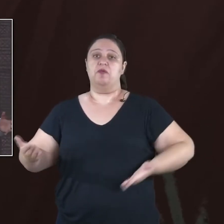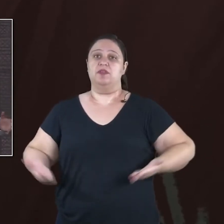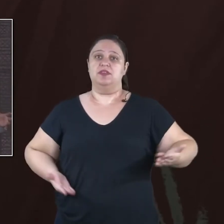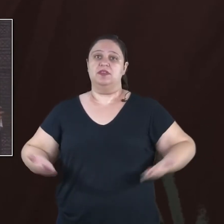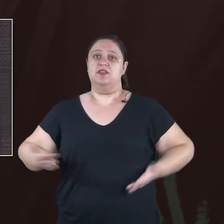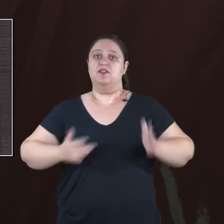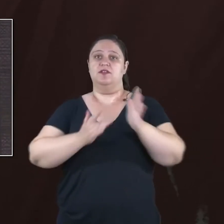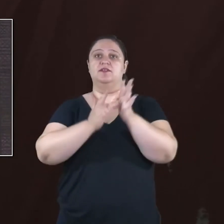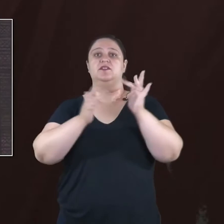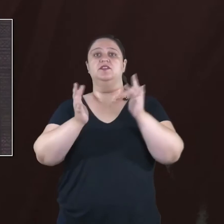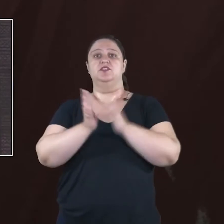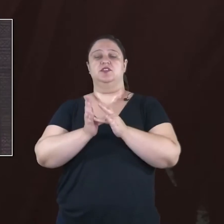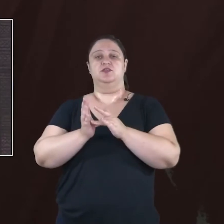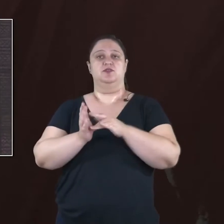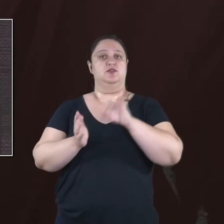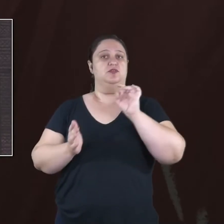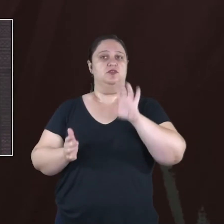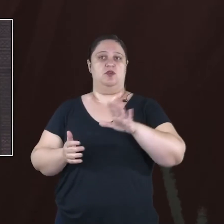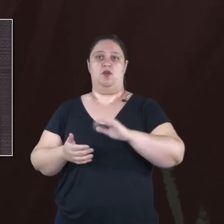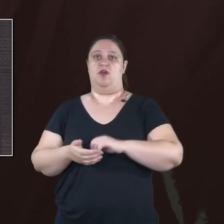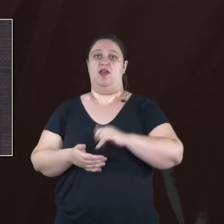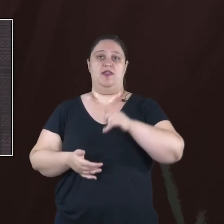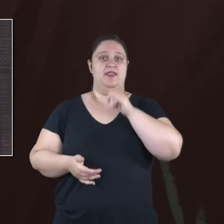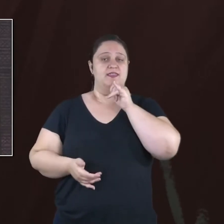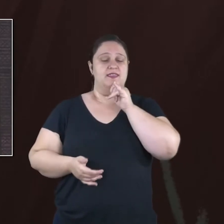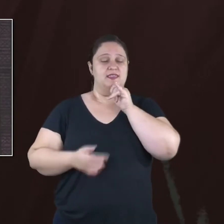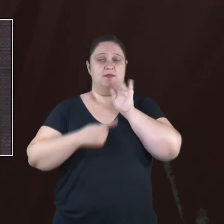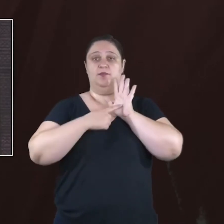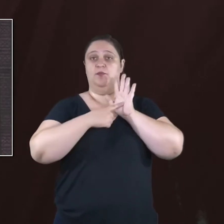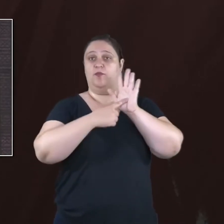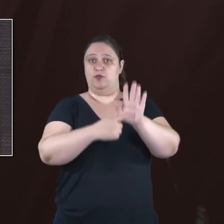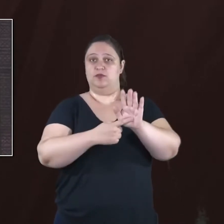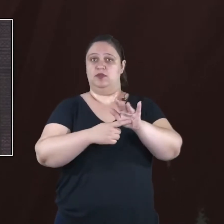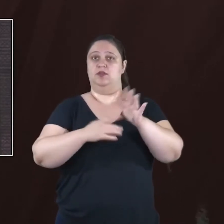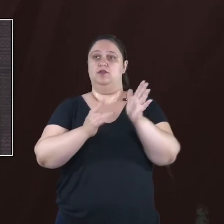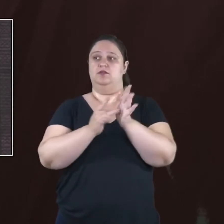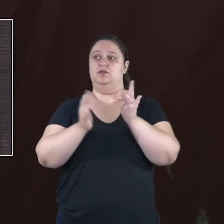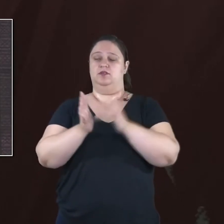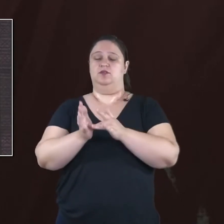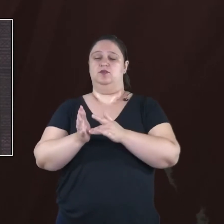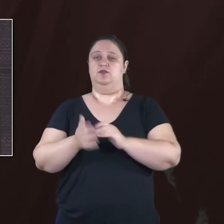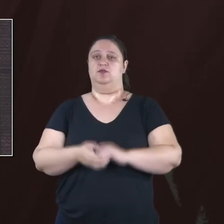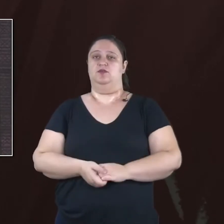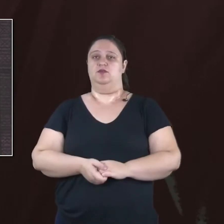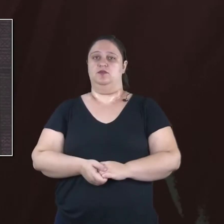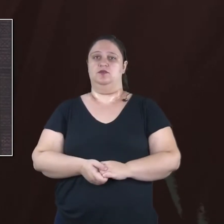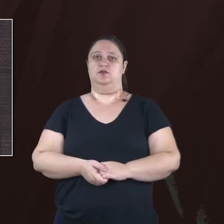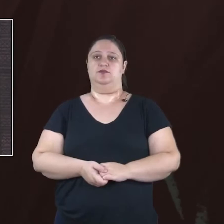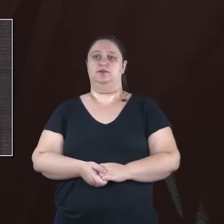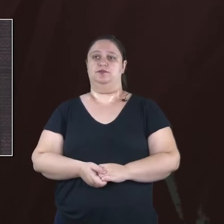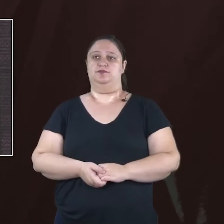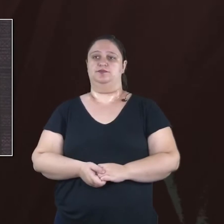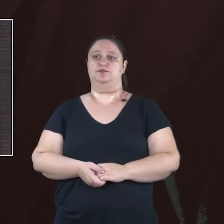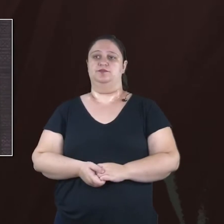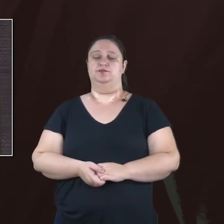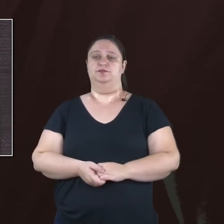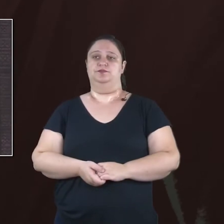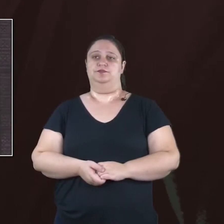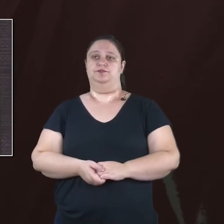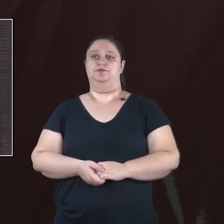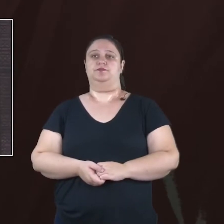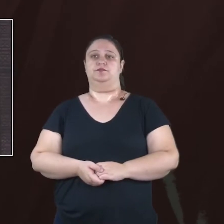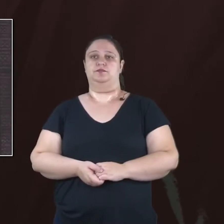Cristo, seguindo o exemplo de Jesus Cristo, andando sempre pela cruz, andando no caminho da cruz.